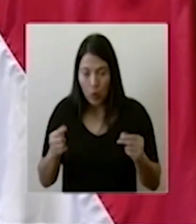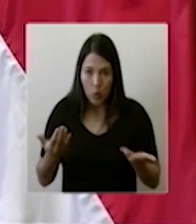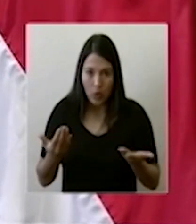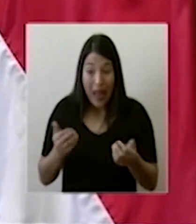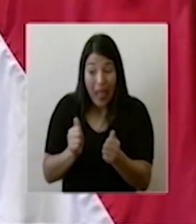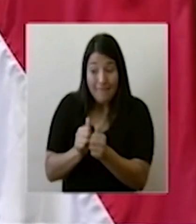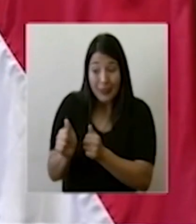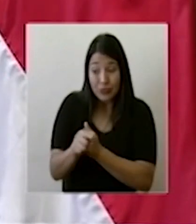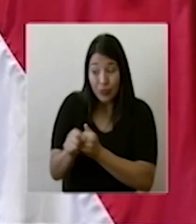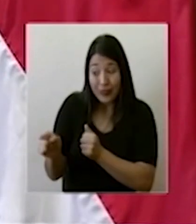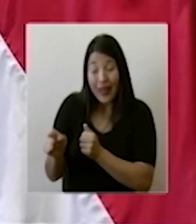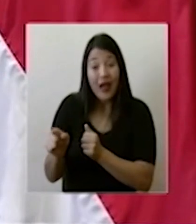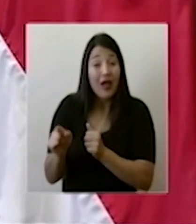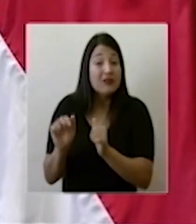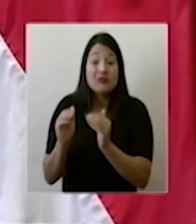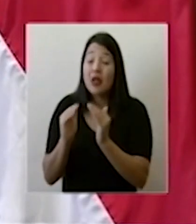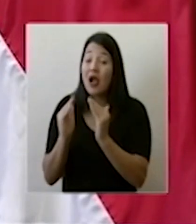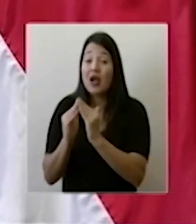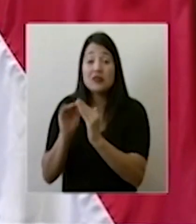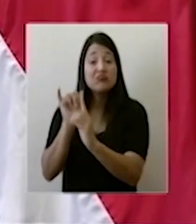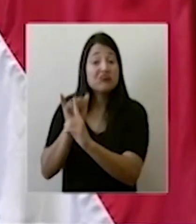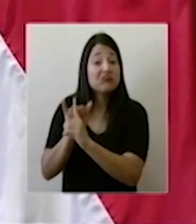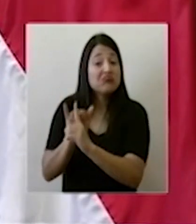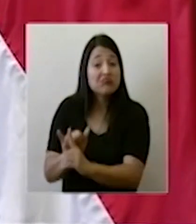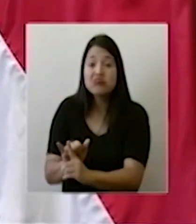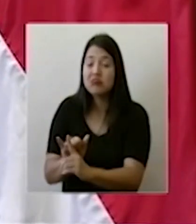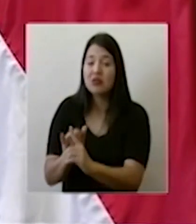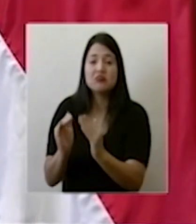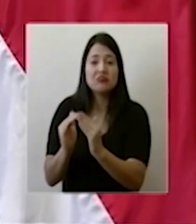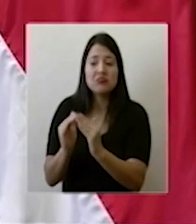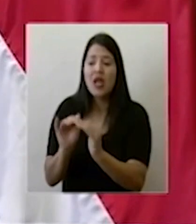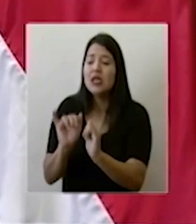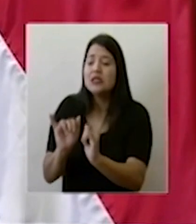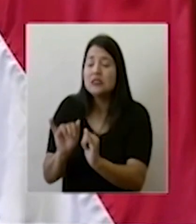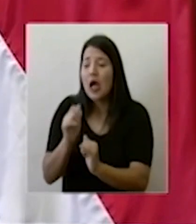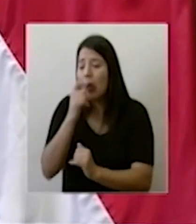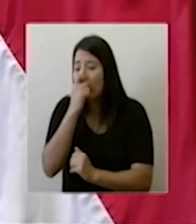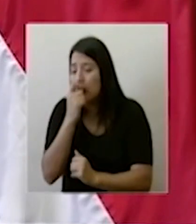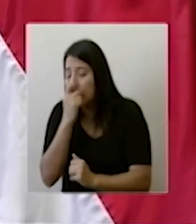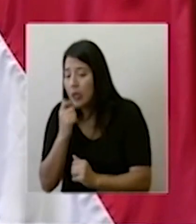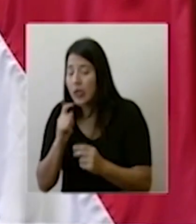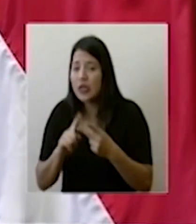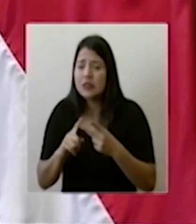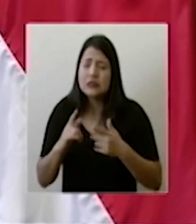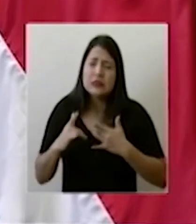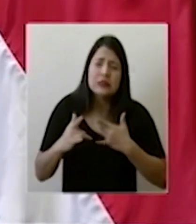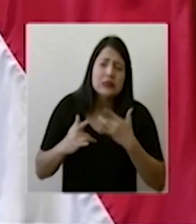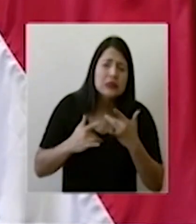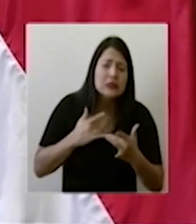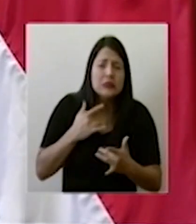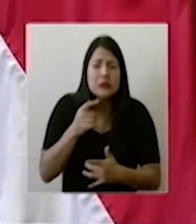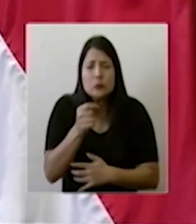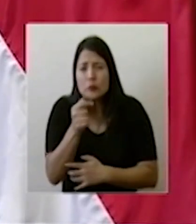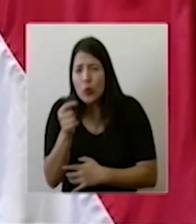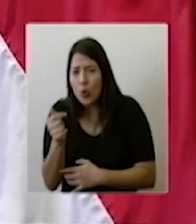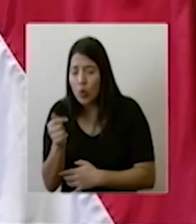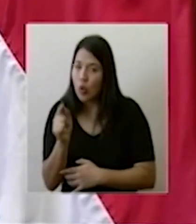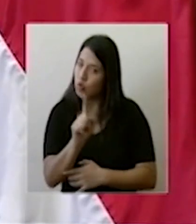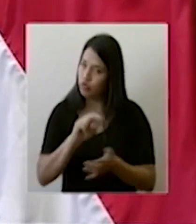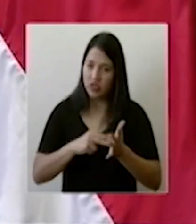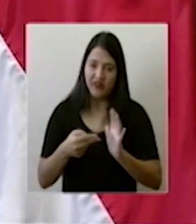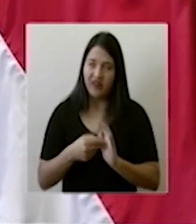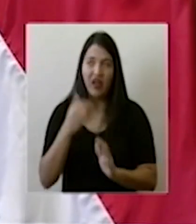recuperan en su casa. O sea, están en aislamiento, están con síntomas de gripe, síntomas relativamente leves. No significa que esto es agradable,